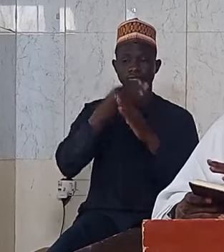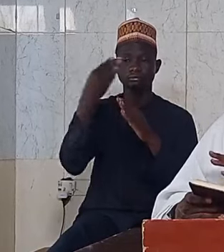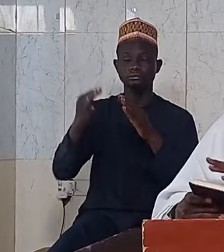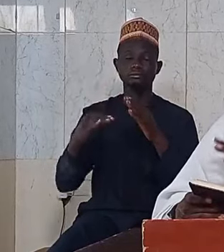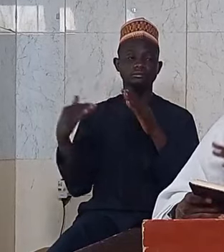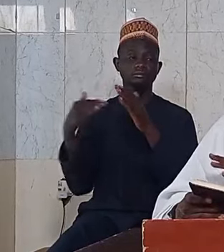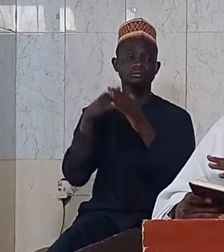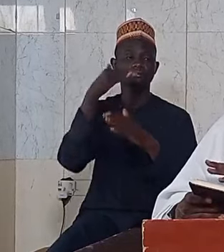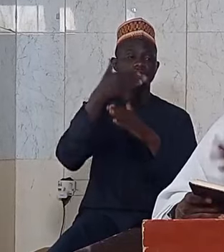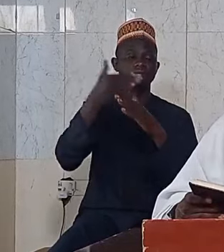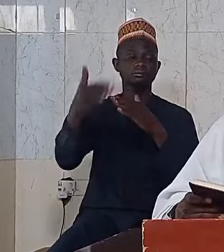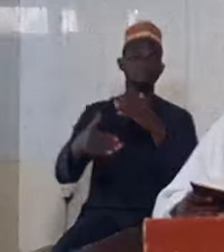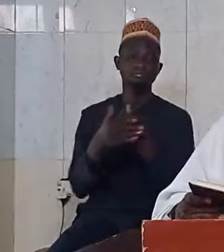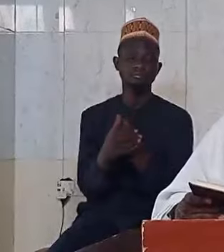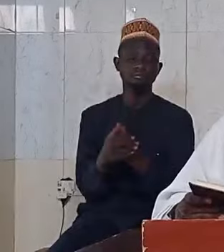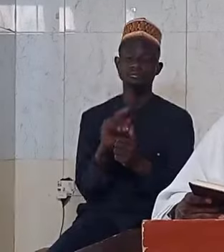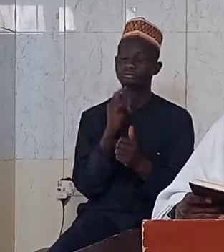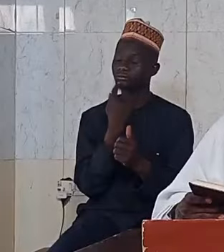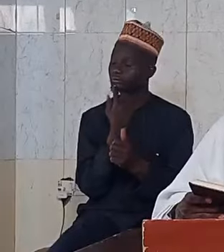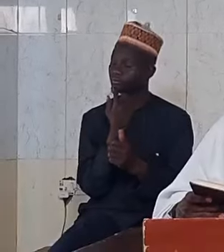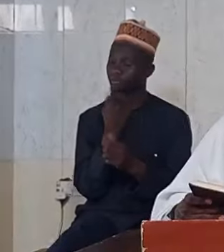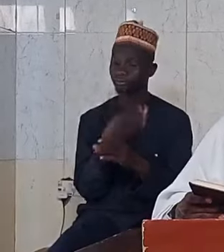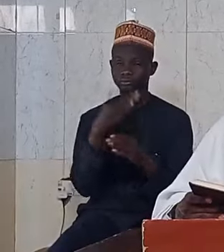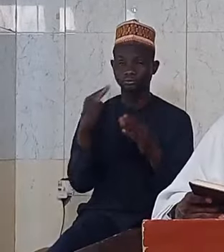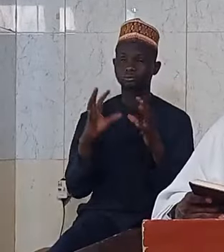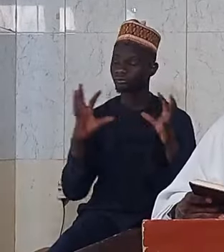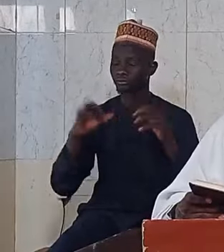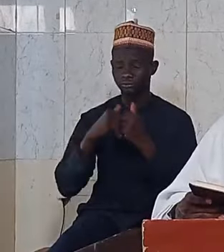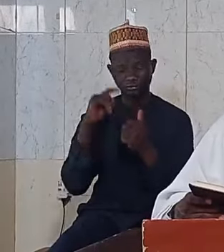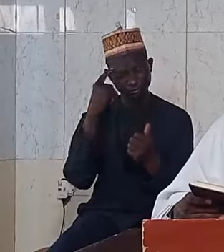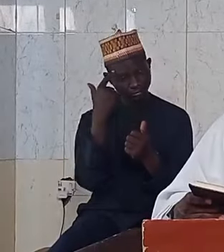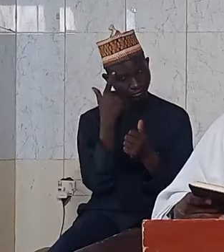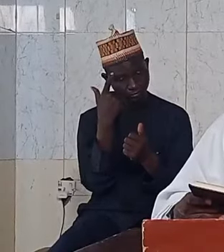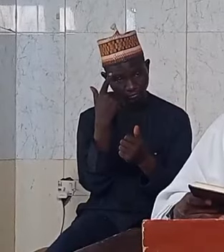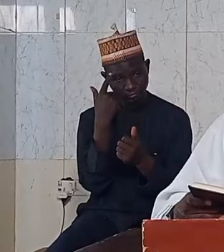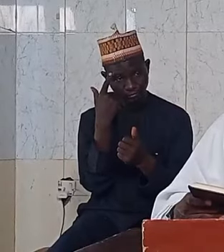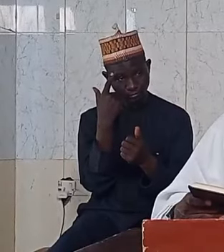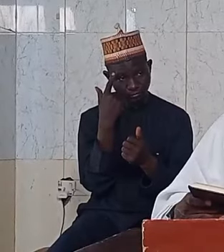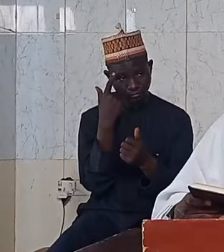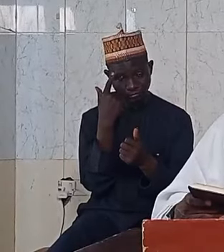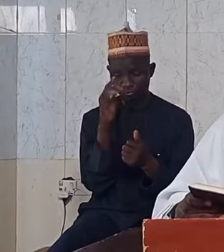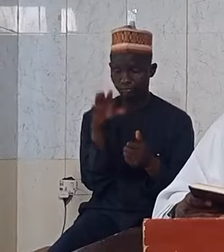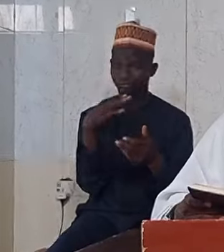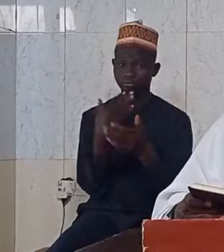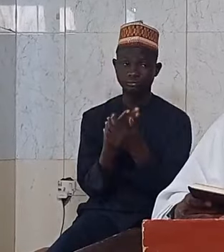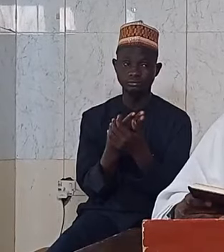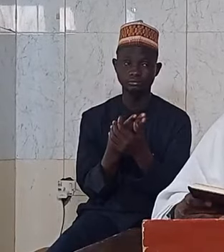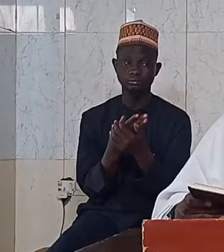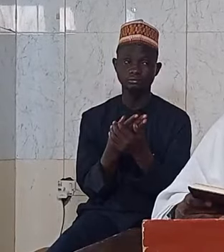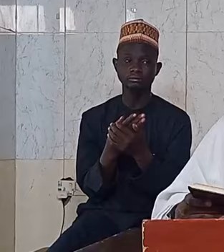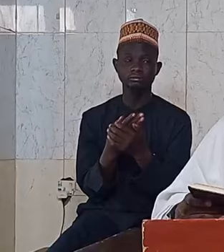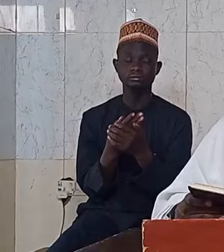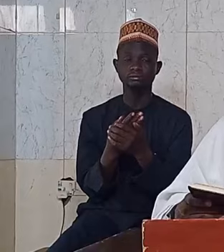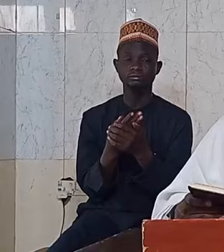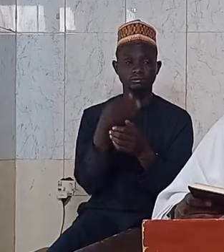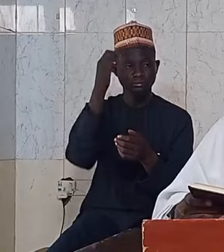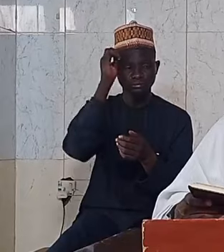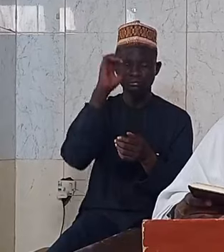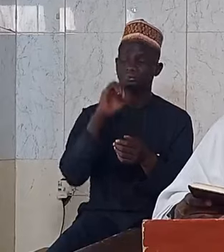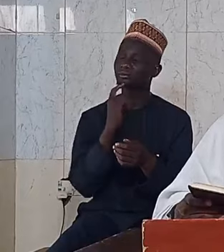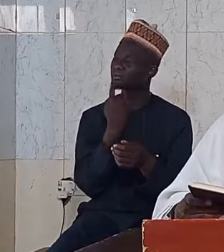kai matuka mahma balaga matukar duk inda zai iya kaiwa fa innahu fi ghayatil da'f